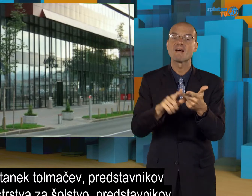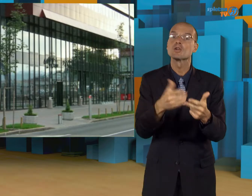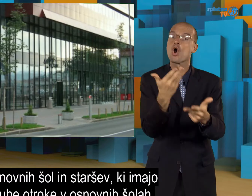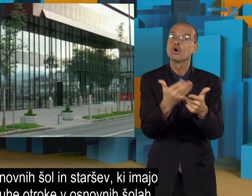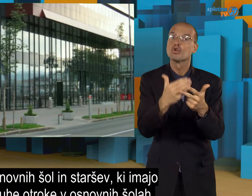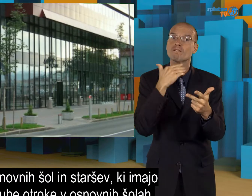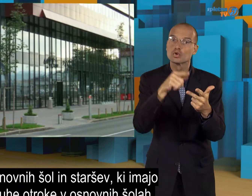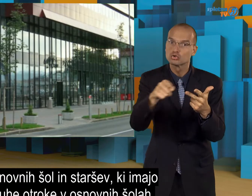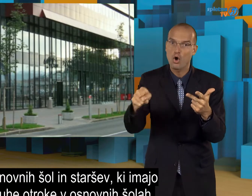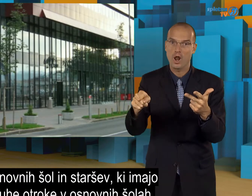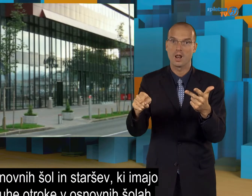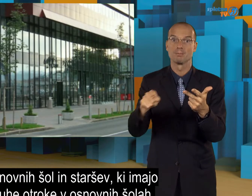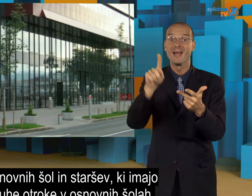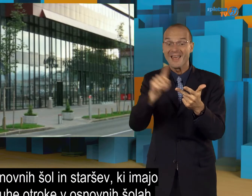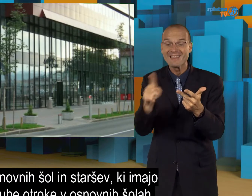gluhe otroke v osnovnih šolah.